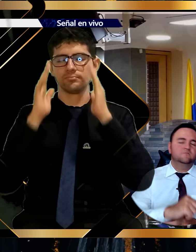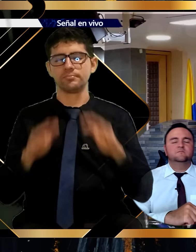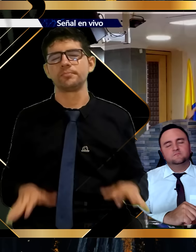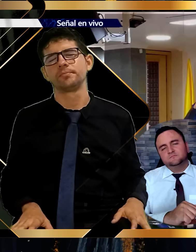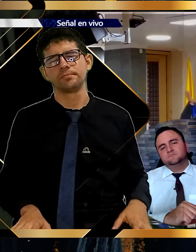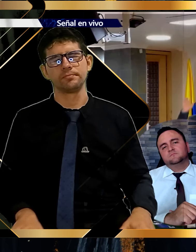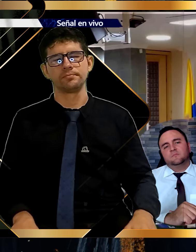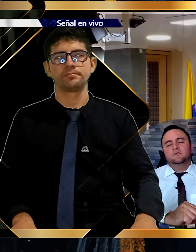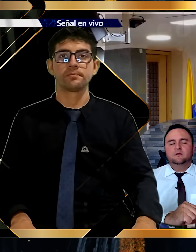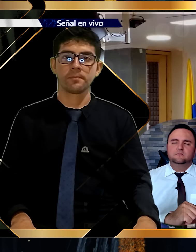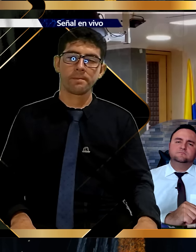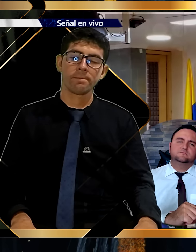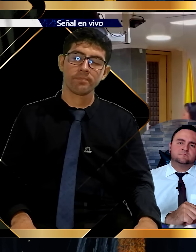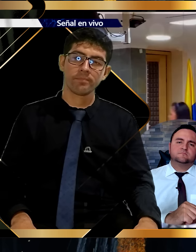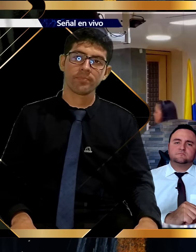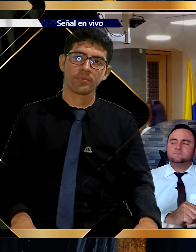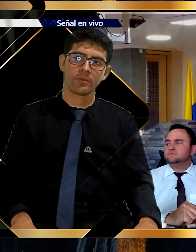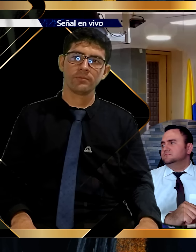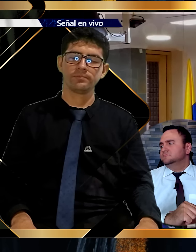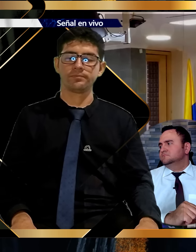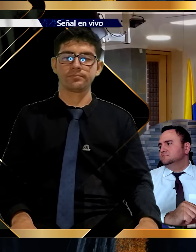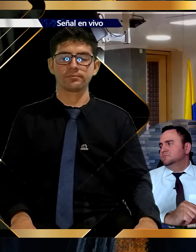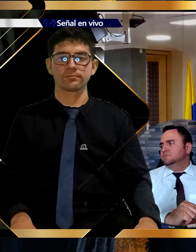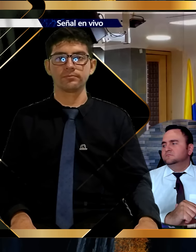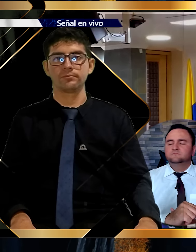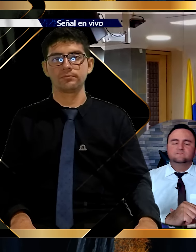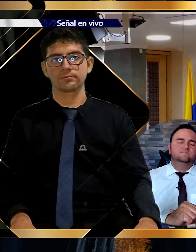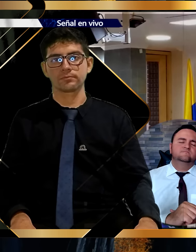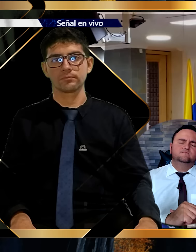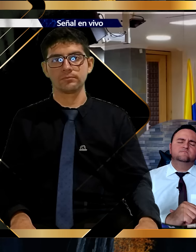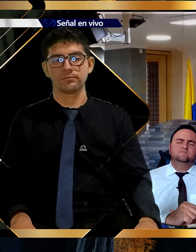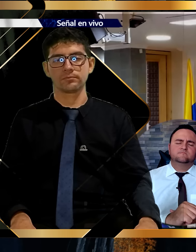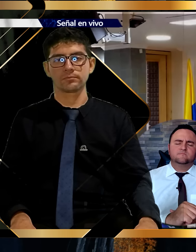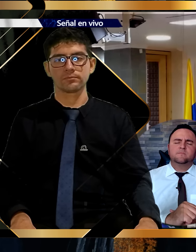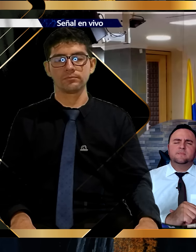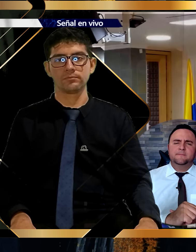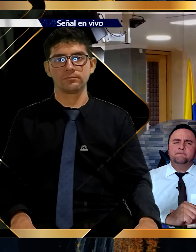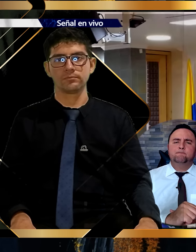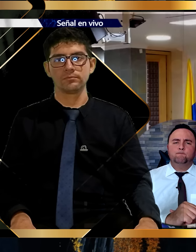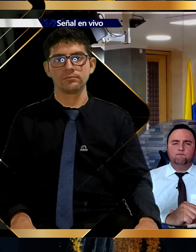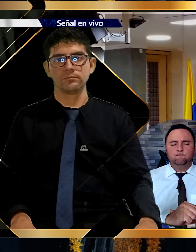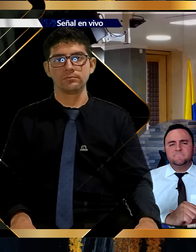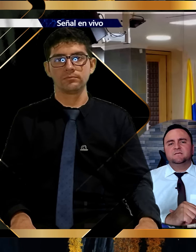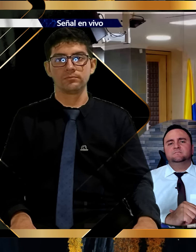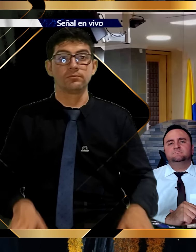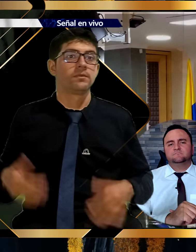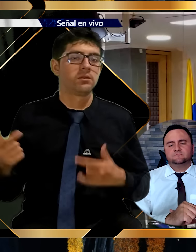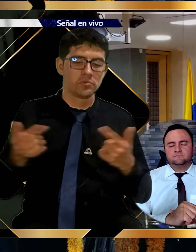Bueno, es que me acordé de un coro, pero en inglés. Se acabaron las